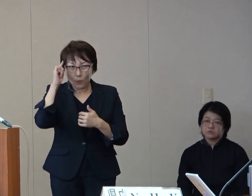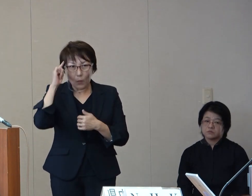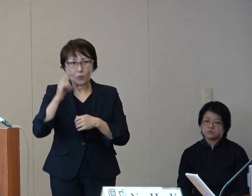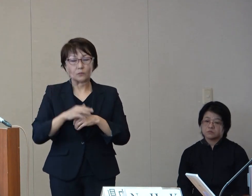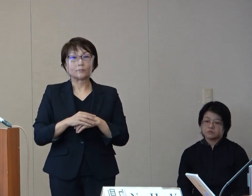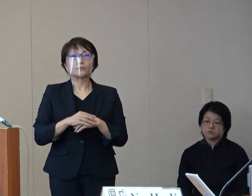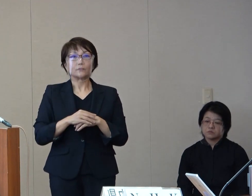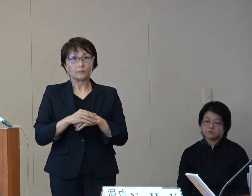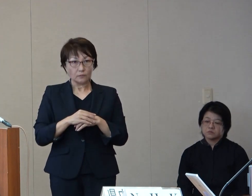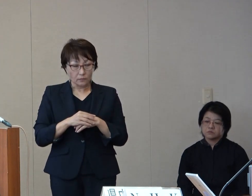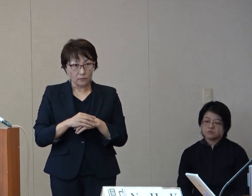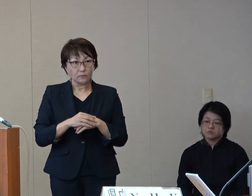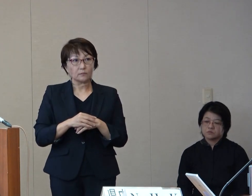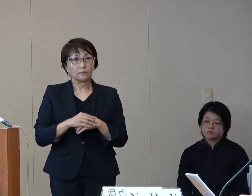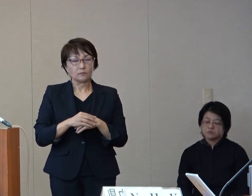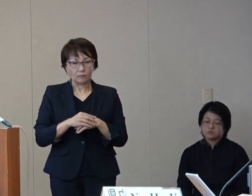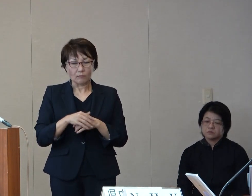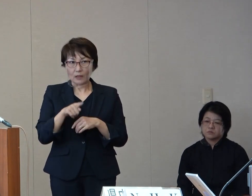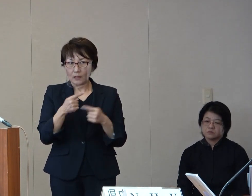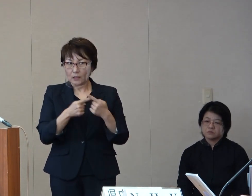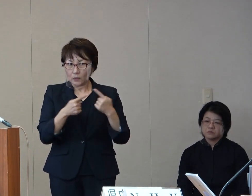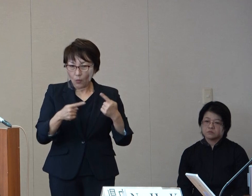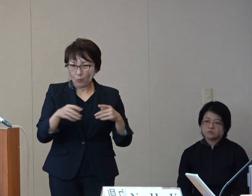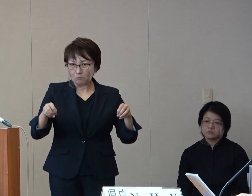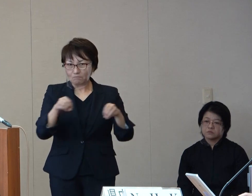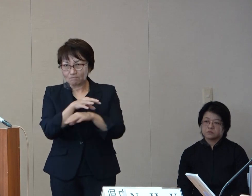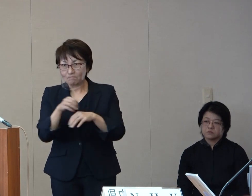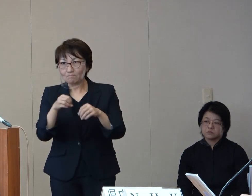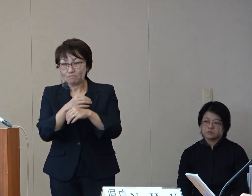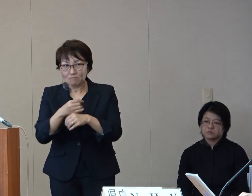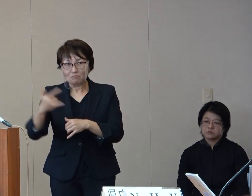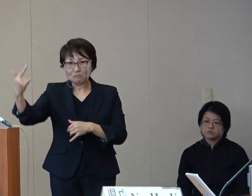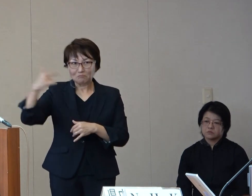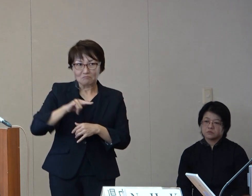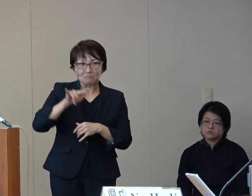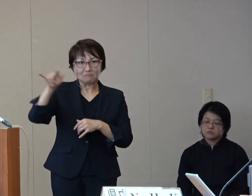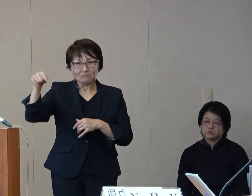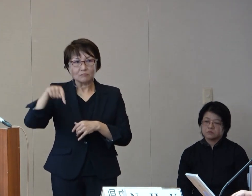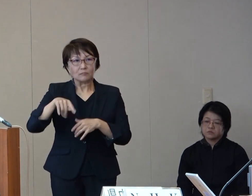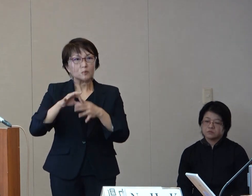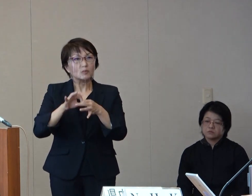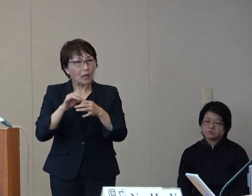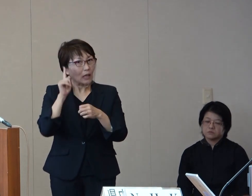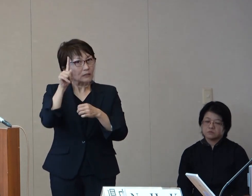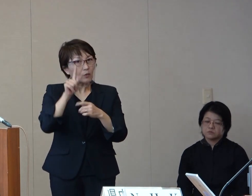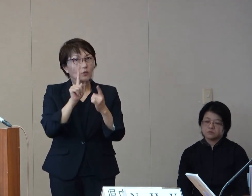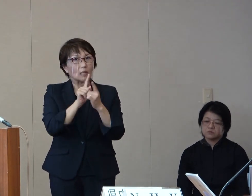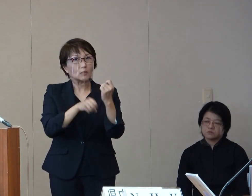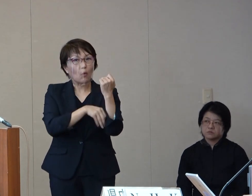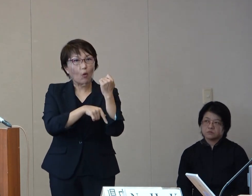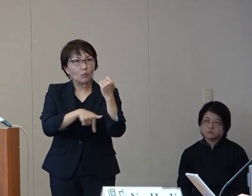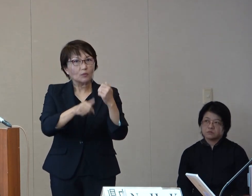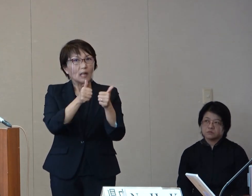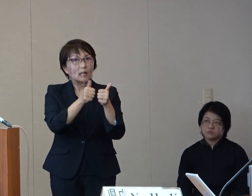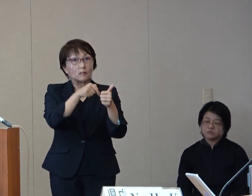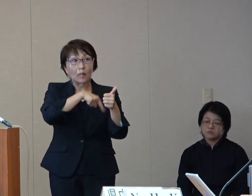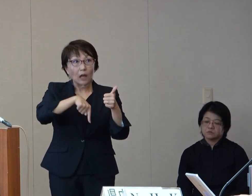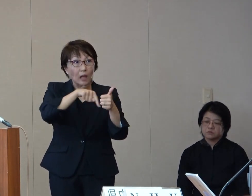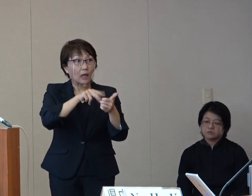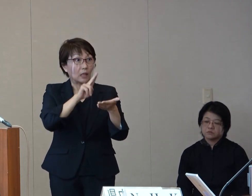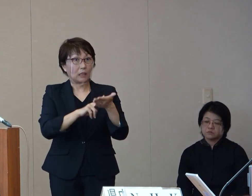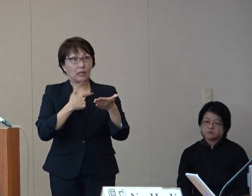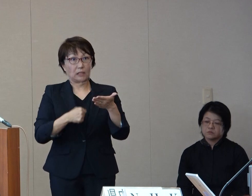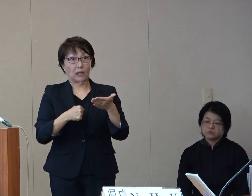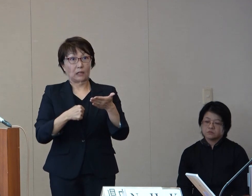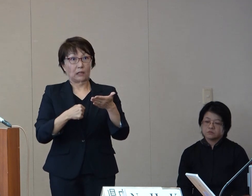その応援に行くについてどうすること言うのは汗ので僕鍵で提案をしたいということで